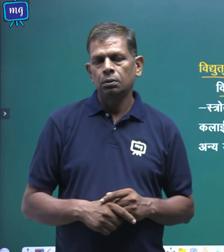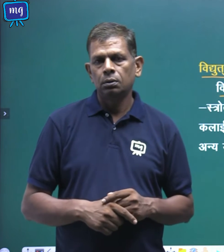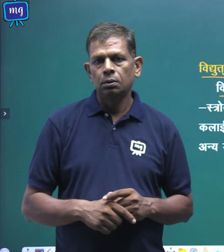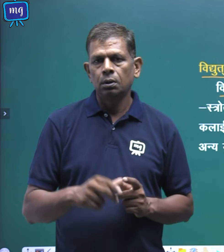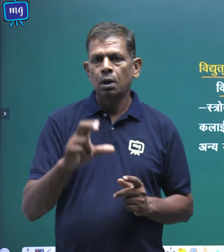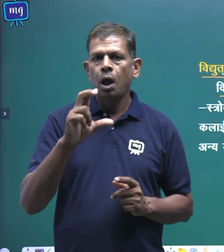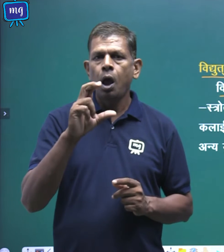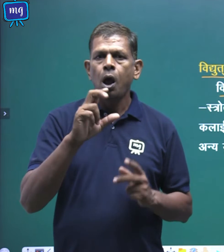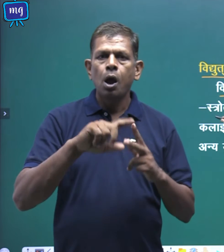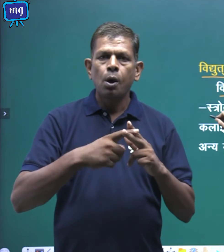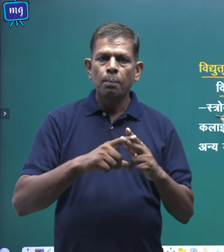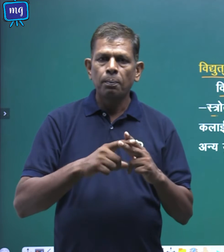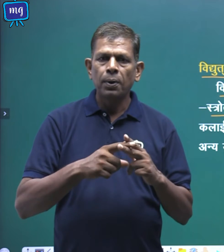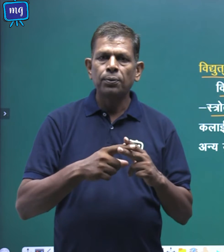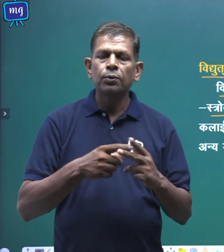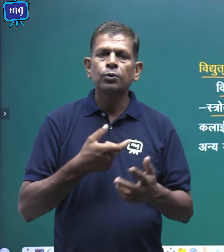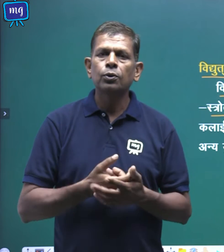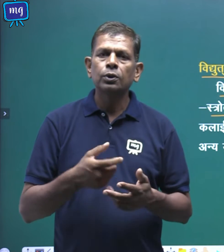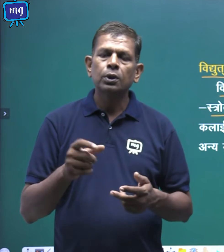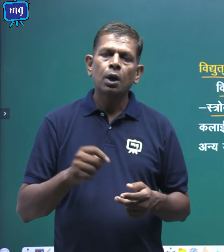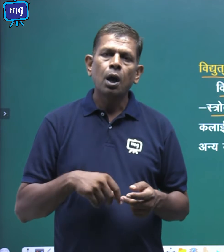विद्युत स्रोत के रूप में